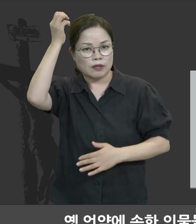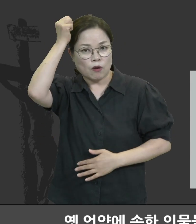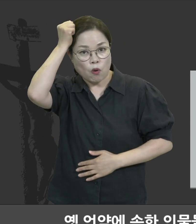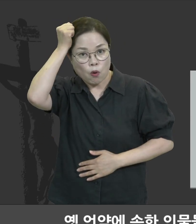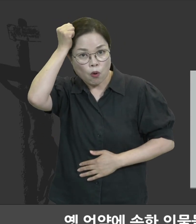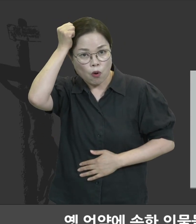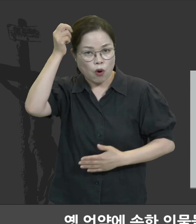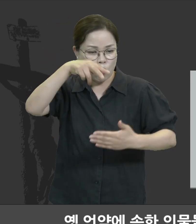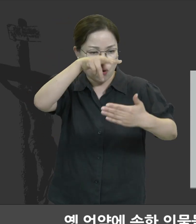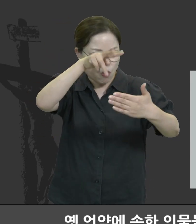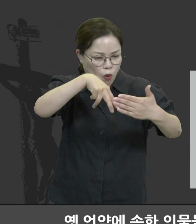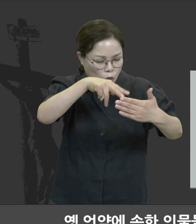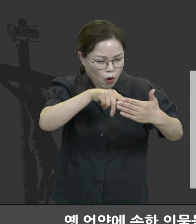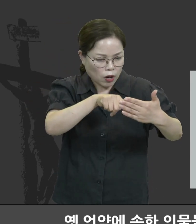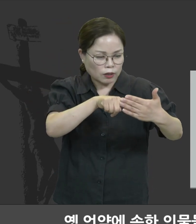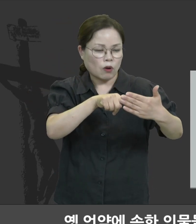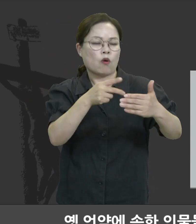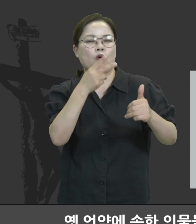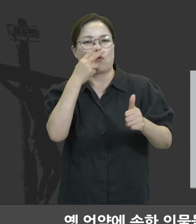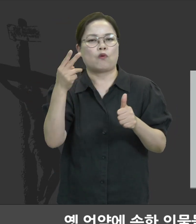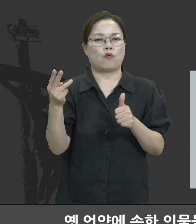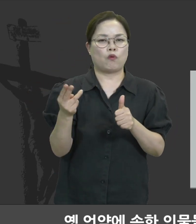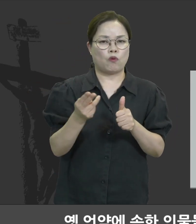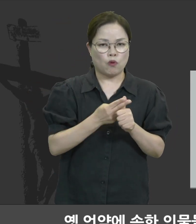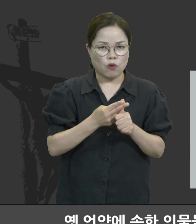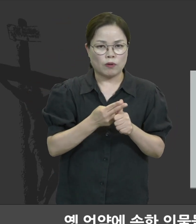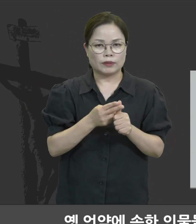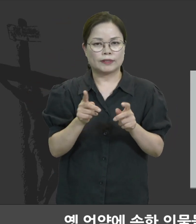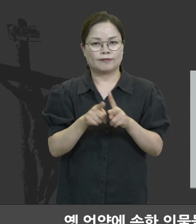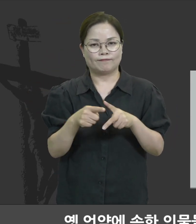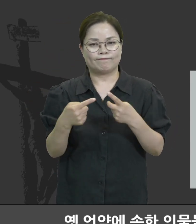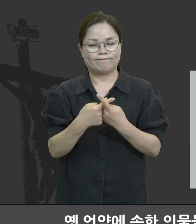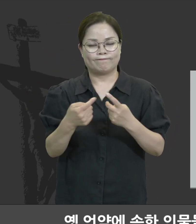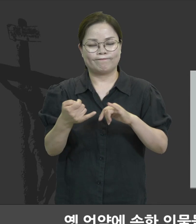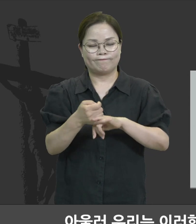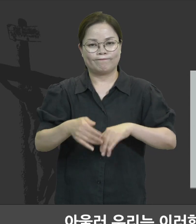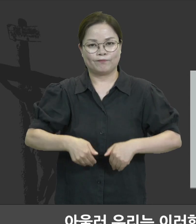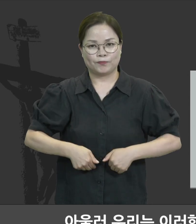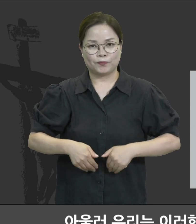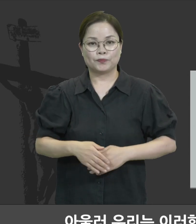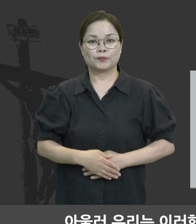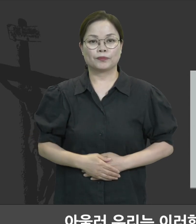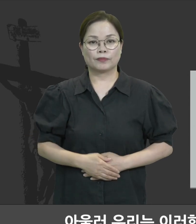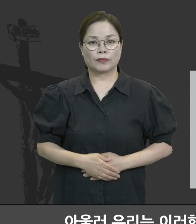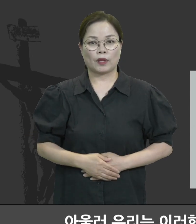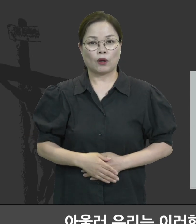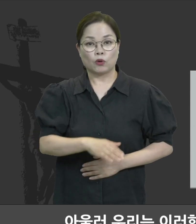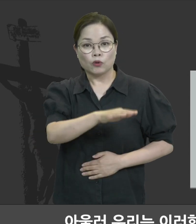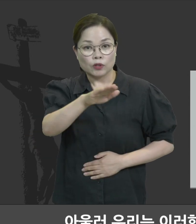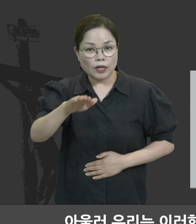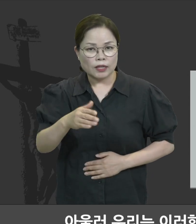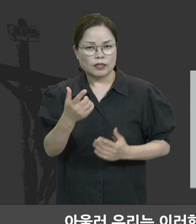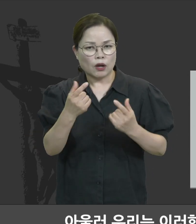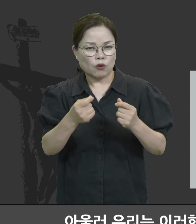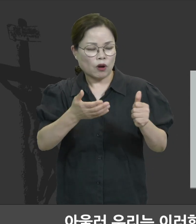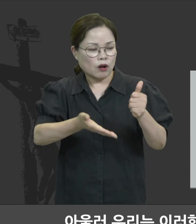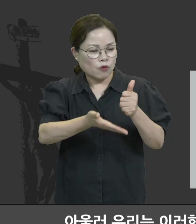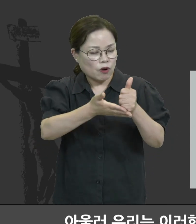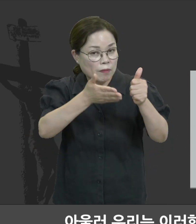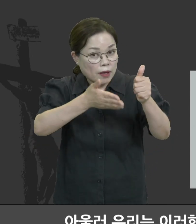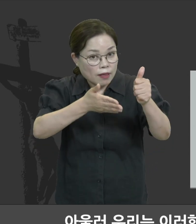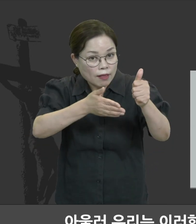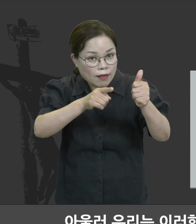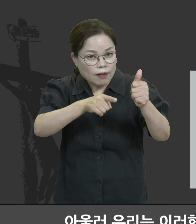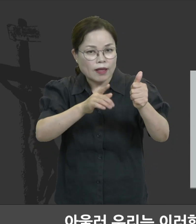상기시키며 독자에게 도전을 주는 내용으로 이해되어야 합니다. 아울러 우리는 이러한 권면의